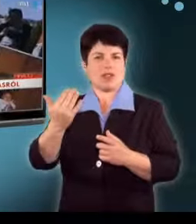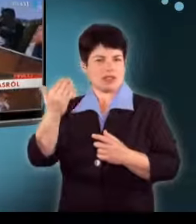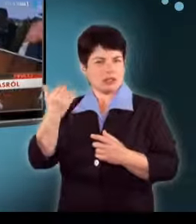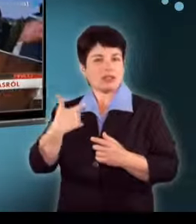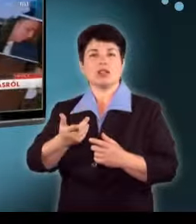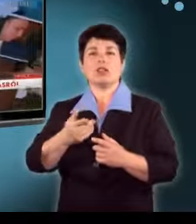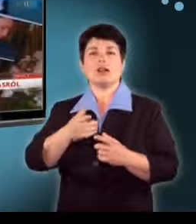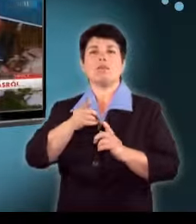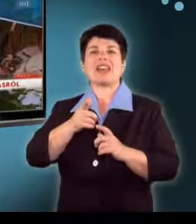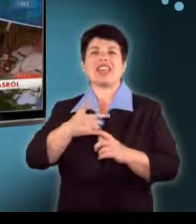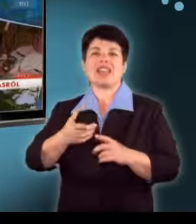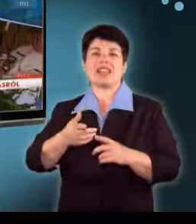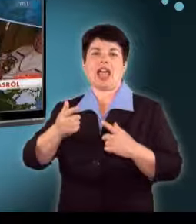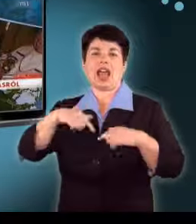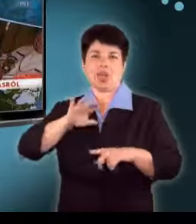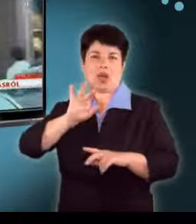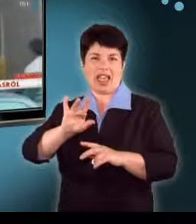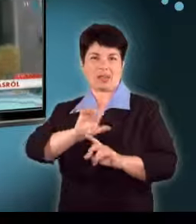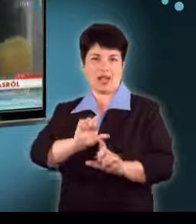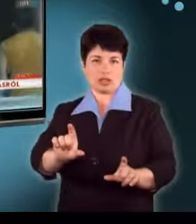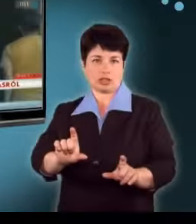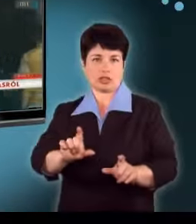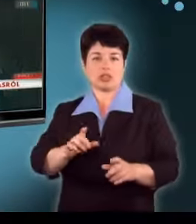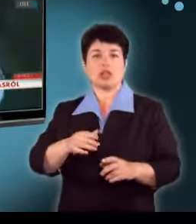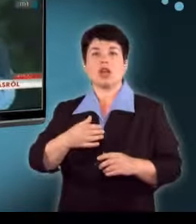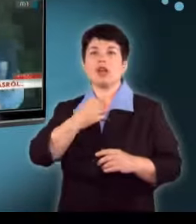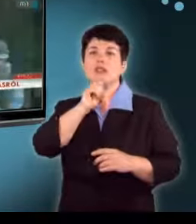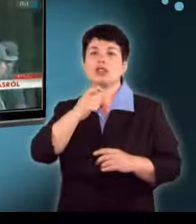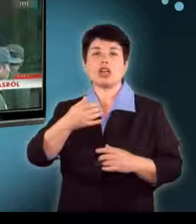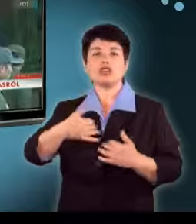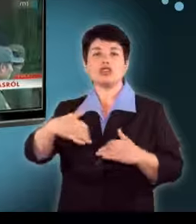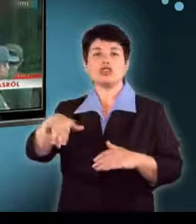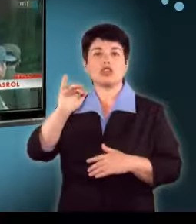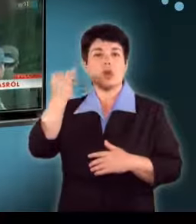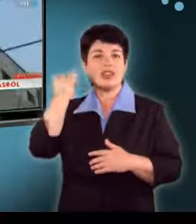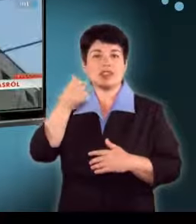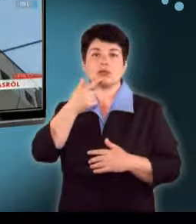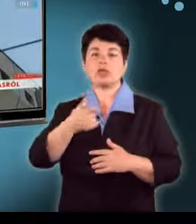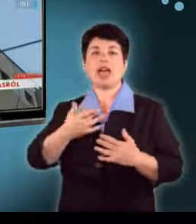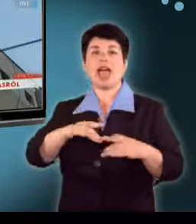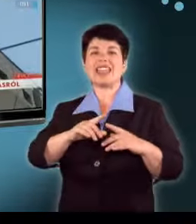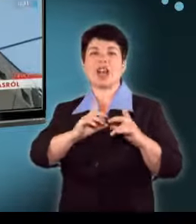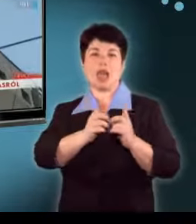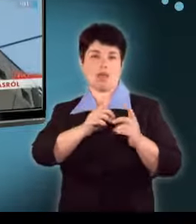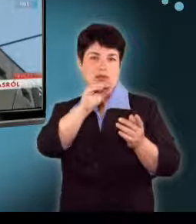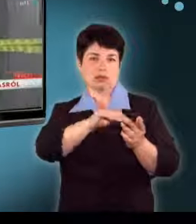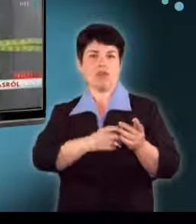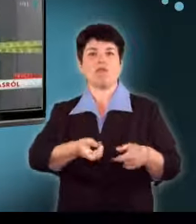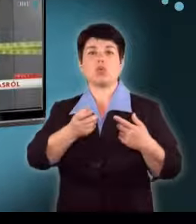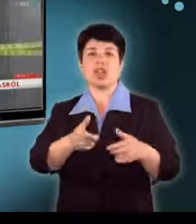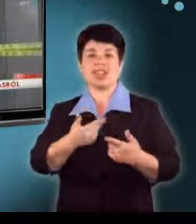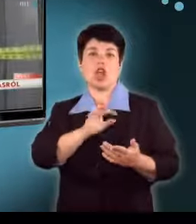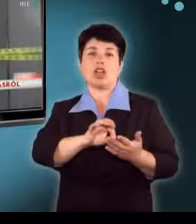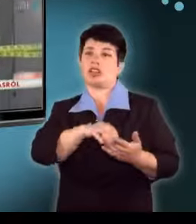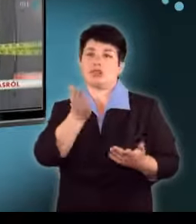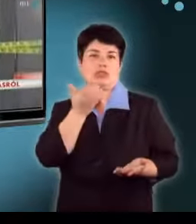A magyar nagykövet viszont azt mondta, a helyi lapok elvileg függetlenek, és azt írnak, amit akarnak, de sem ő, sem a Toásót védő